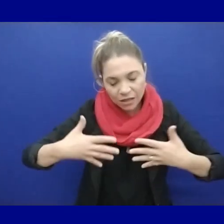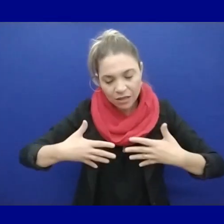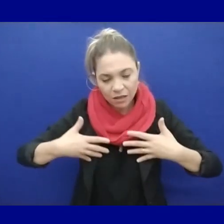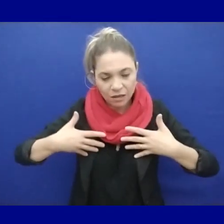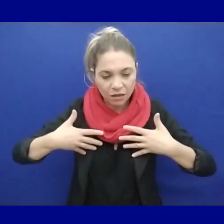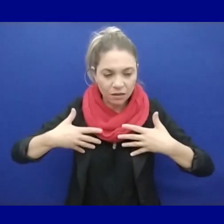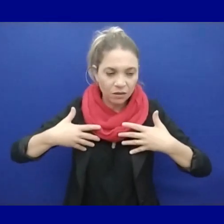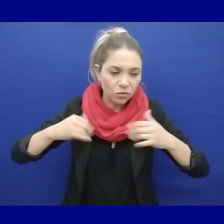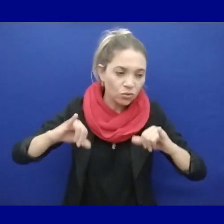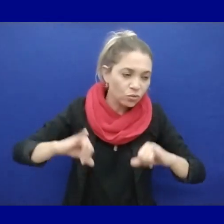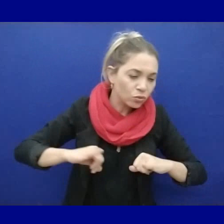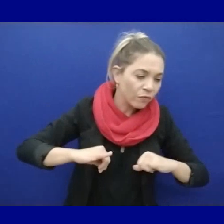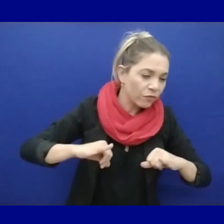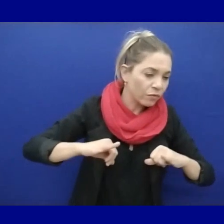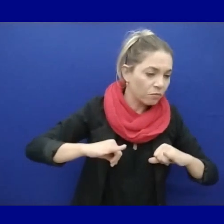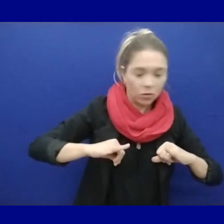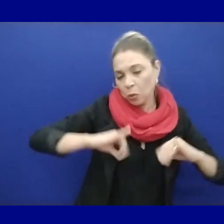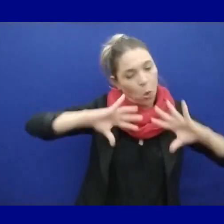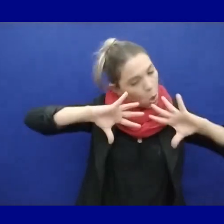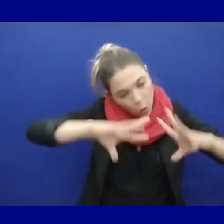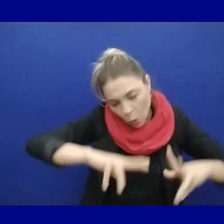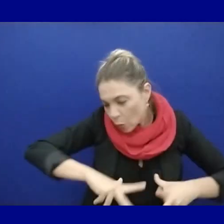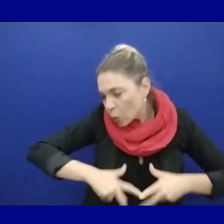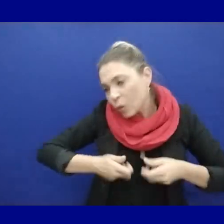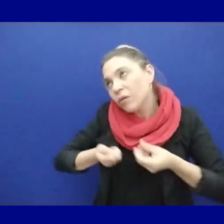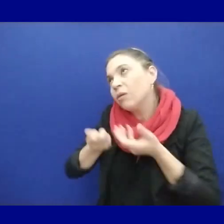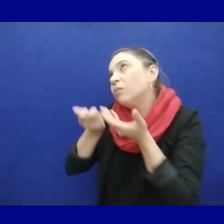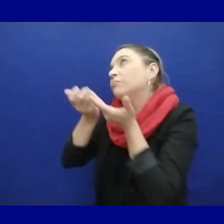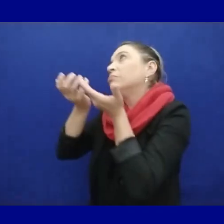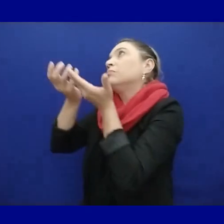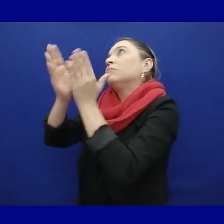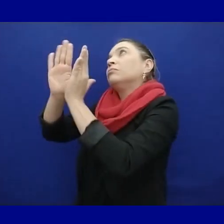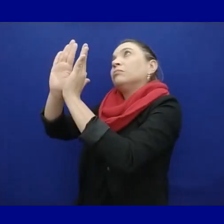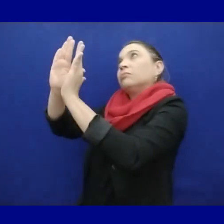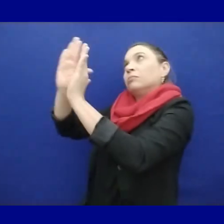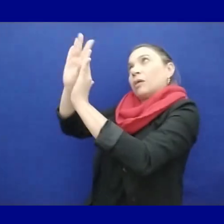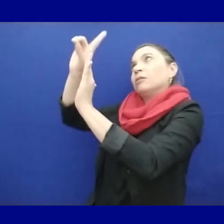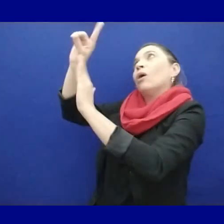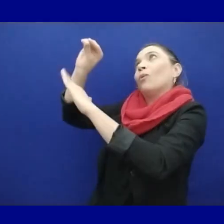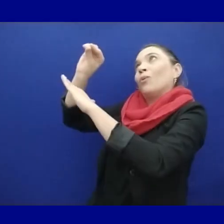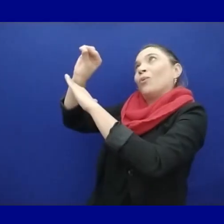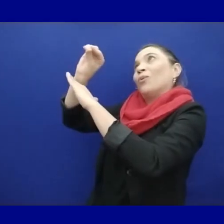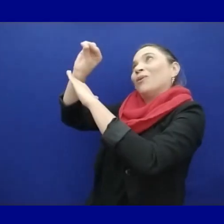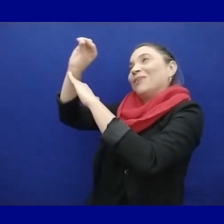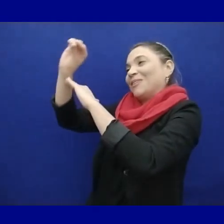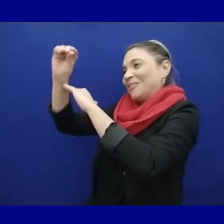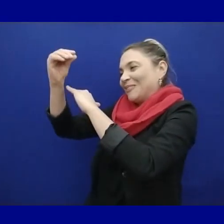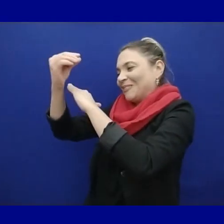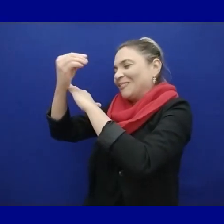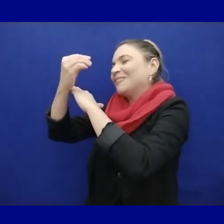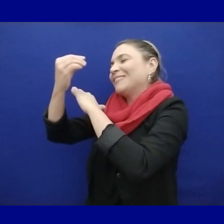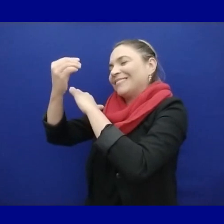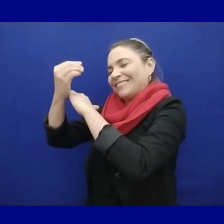e até nossa dor Ele pode